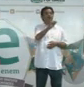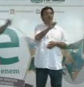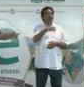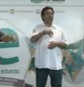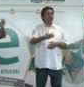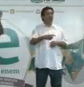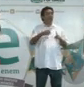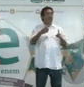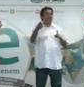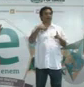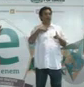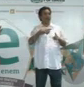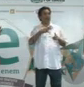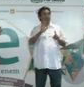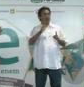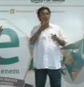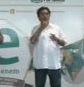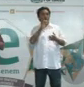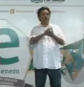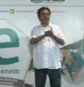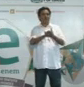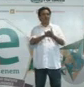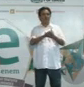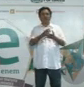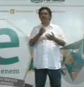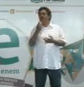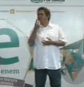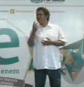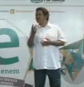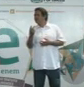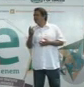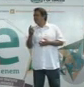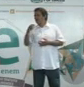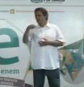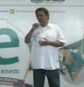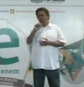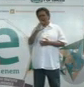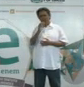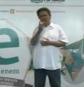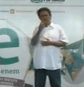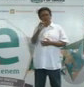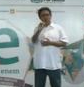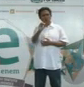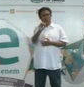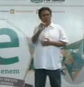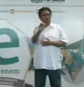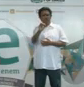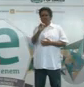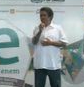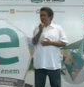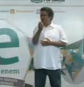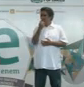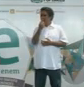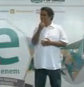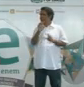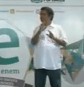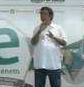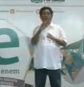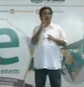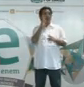tem um macho, que é o Firmo. Professor, o senhor falou assim tão vulgar, o macho é assim mesmo.